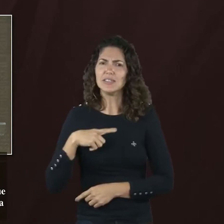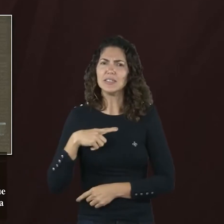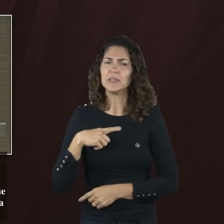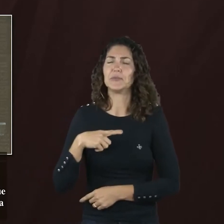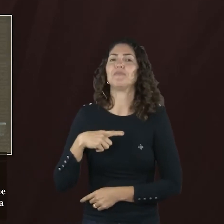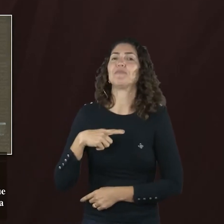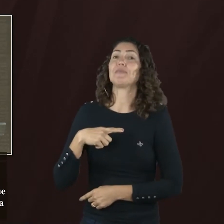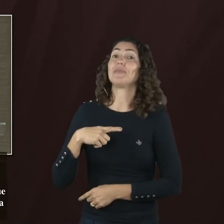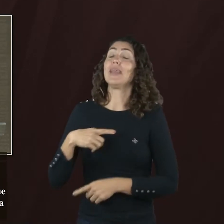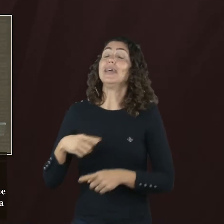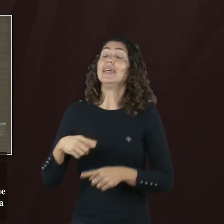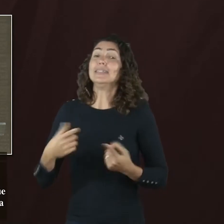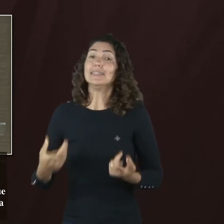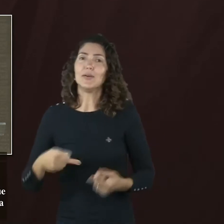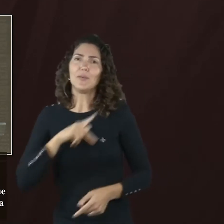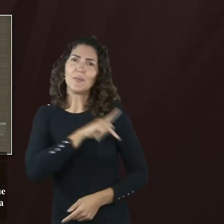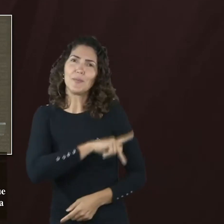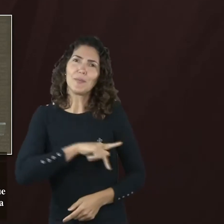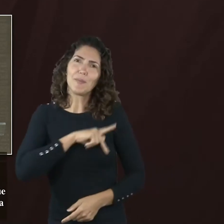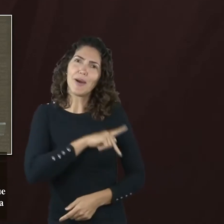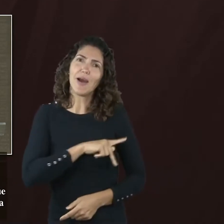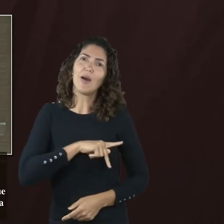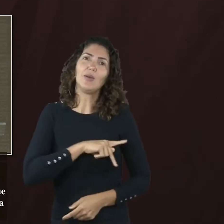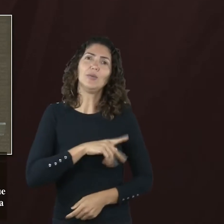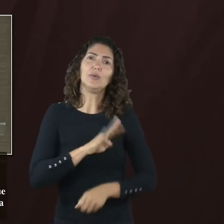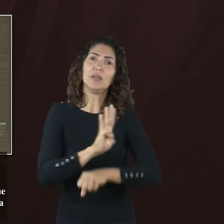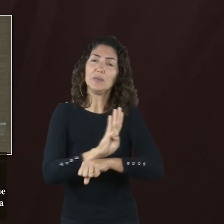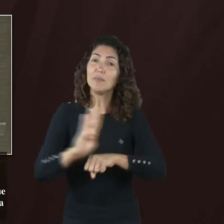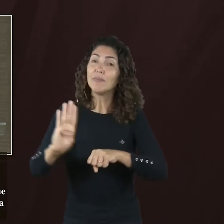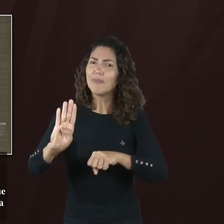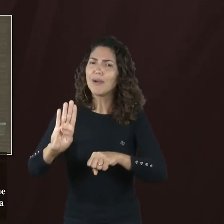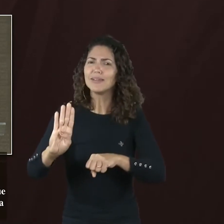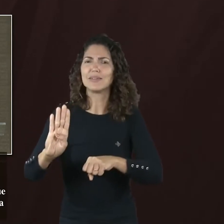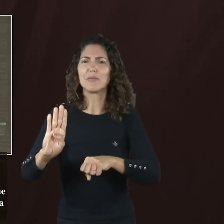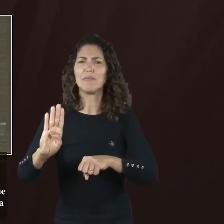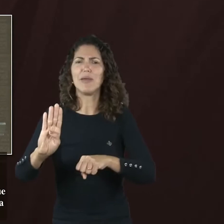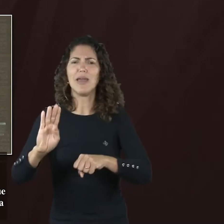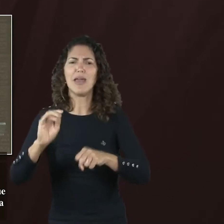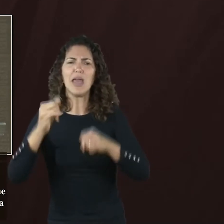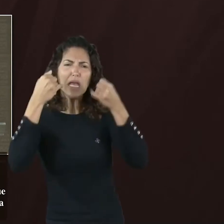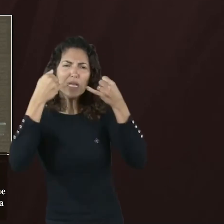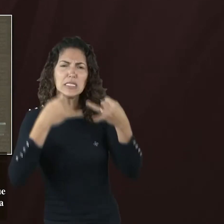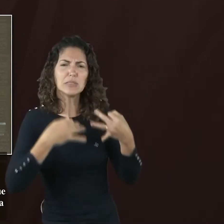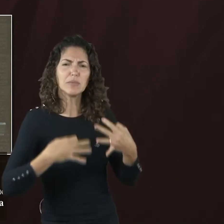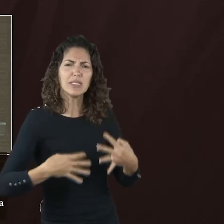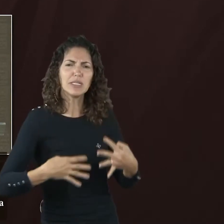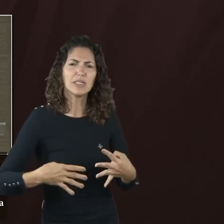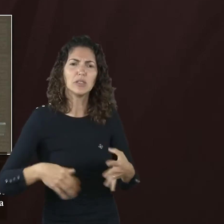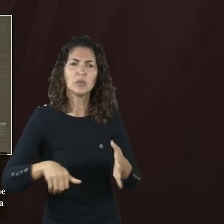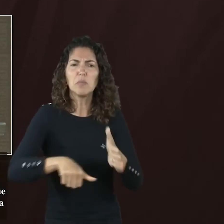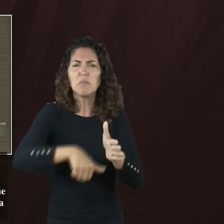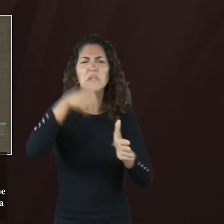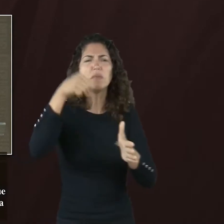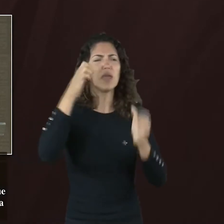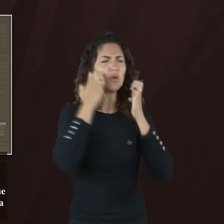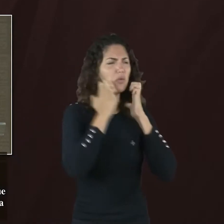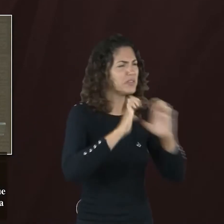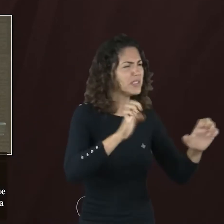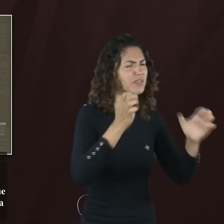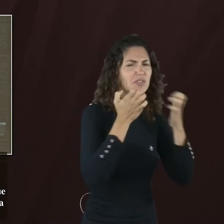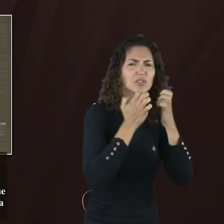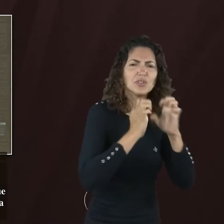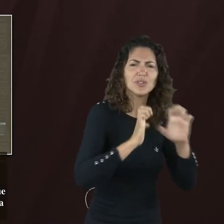ousadamente, disseram: cumpria que a vós outros, em primeiro lugar, fosse pregada a palavra de Deus, mas posto que